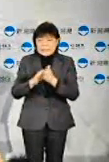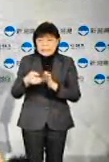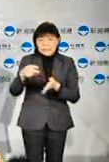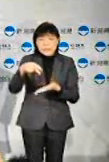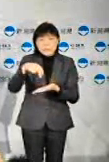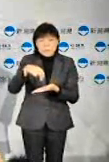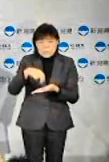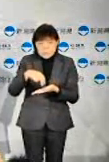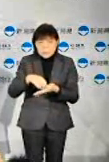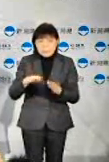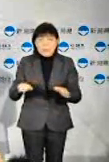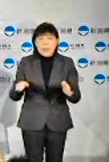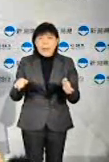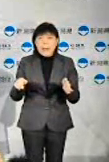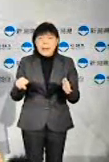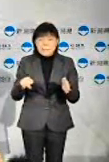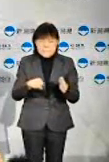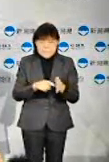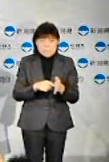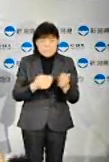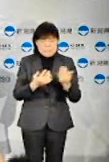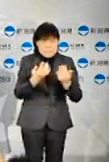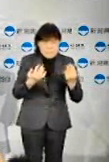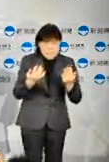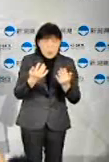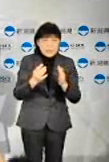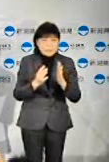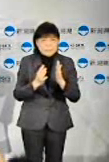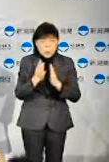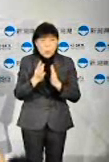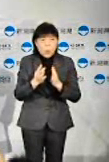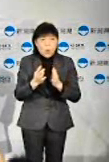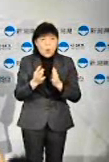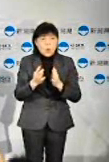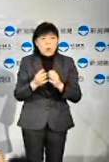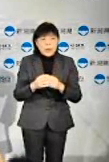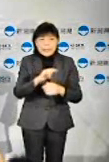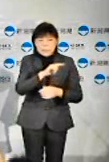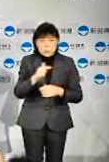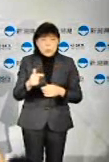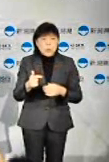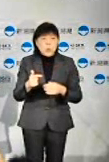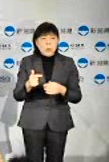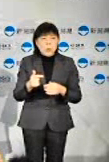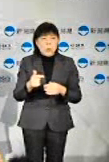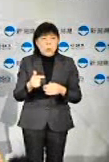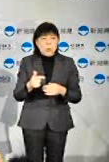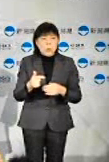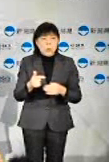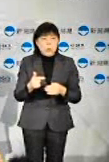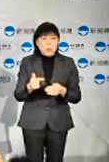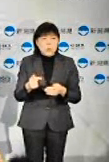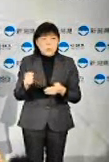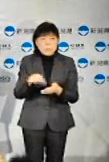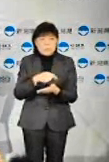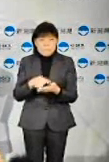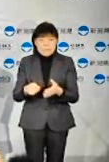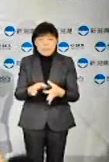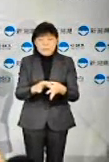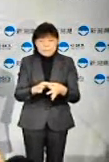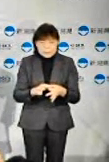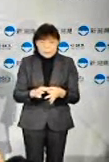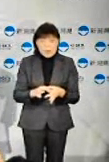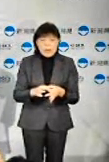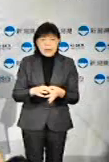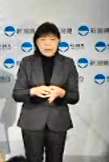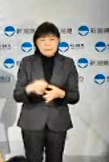までも例えば藪の仮払いだったり対策をいろいろ進めてきたと思うんですけれども、あと緩衝地帯の整備だったり、担い手の育成と